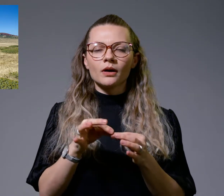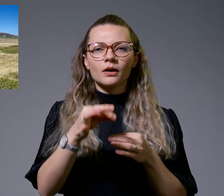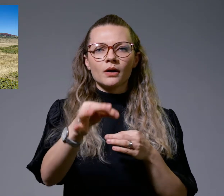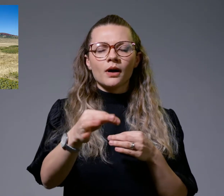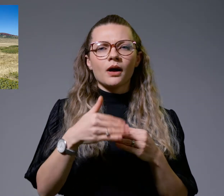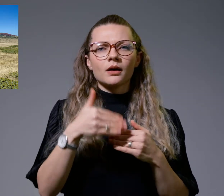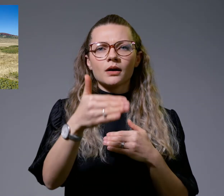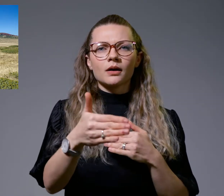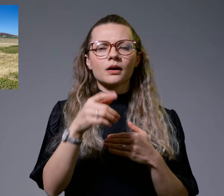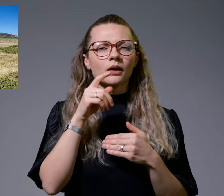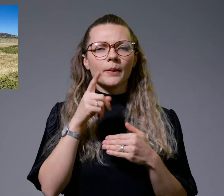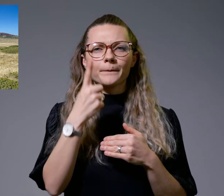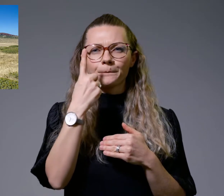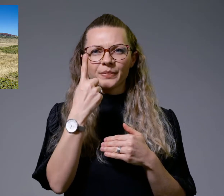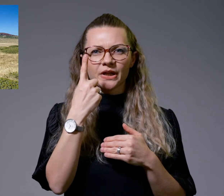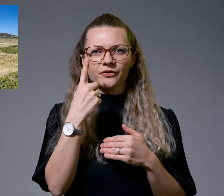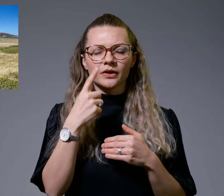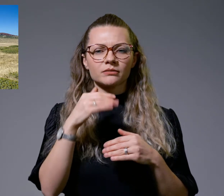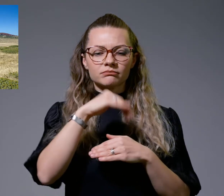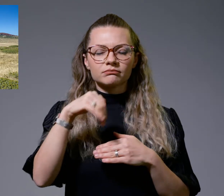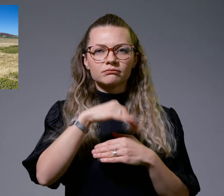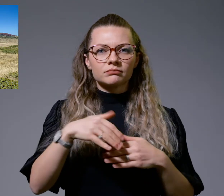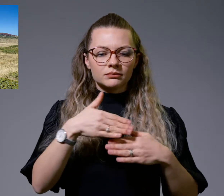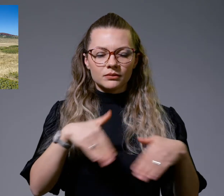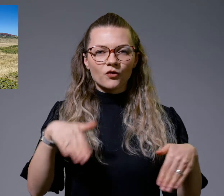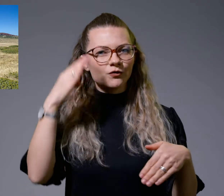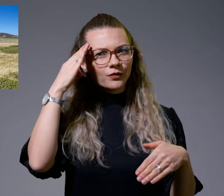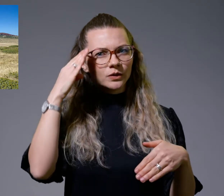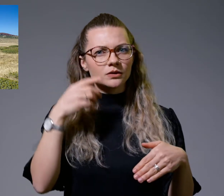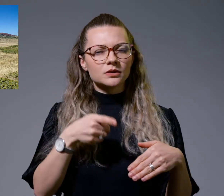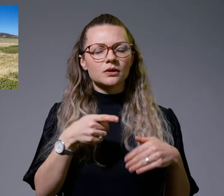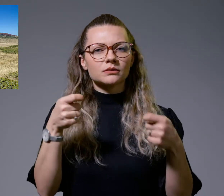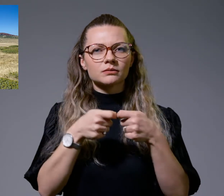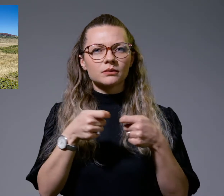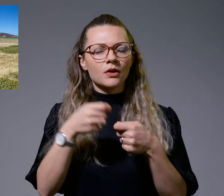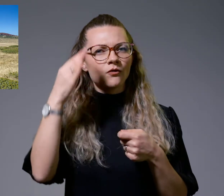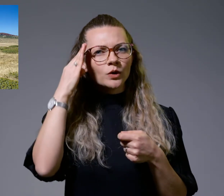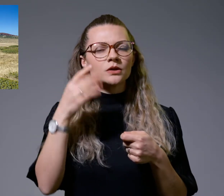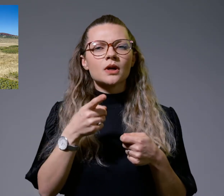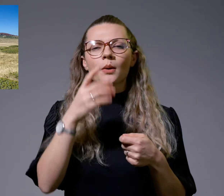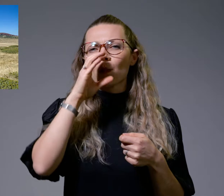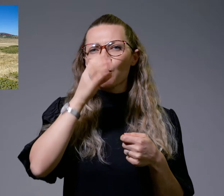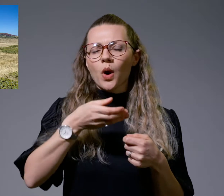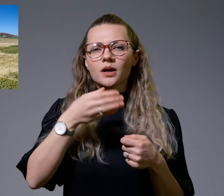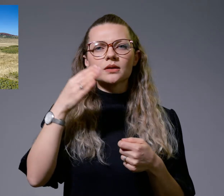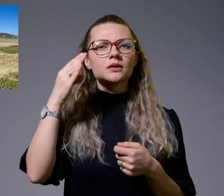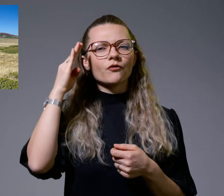позициите помеѓу првите ровови на сојузничките војски и бугарската војска било